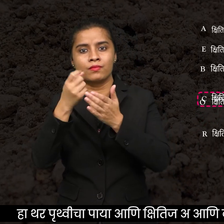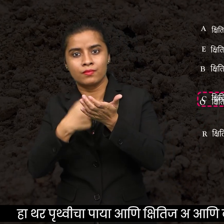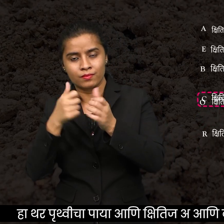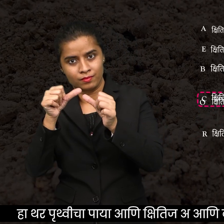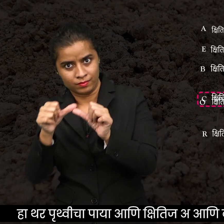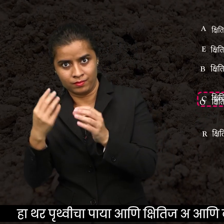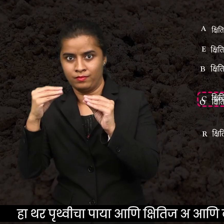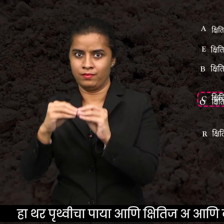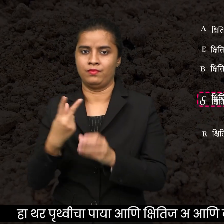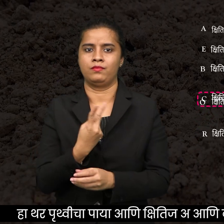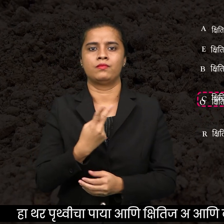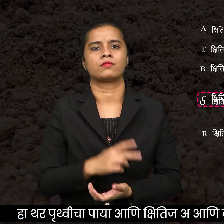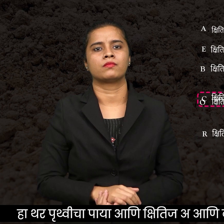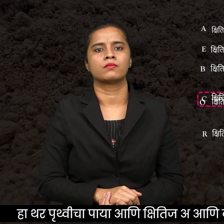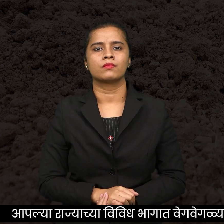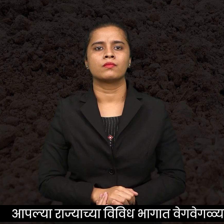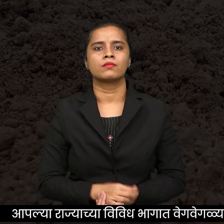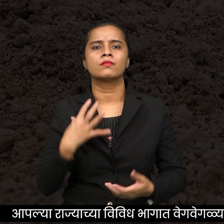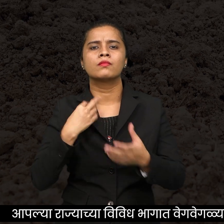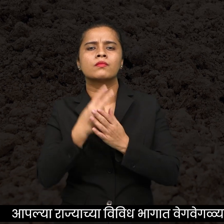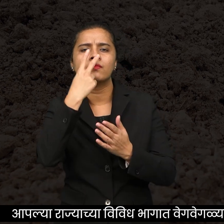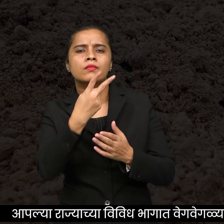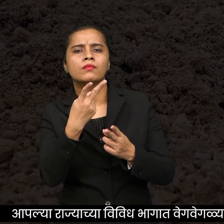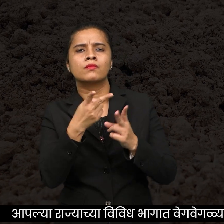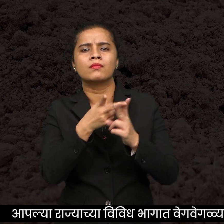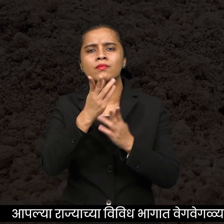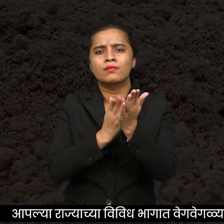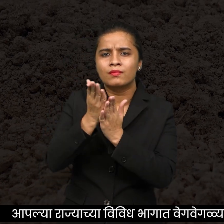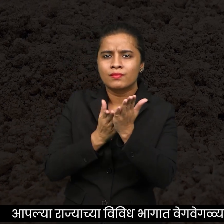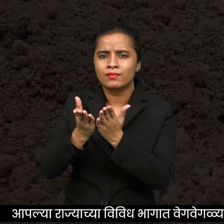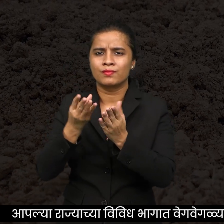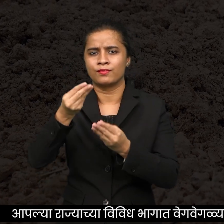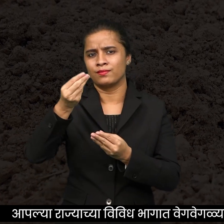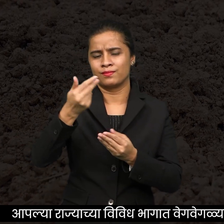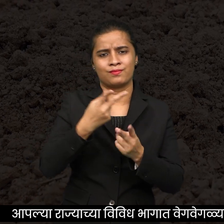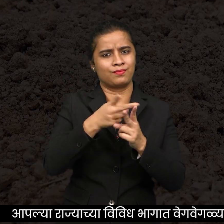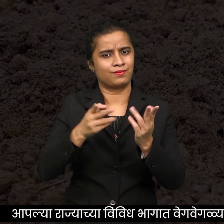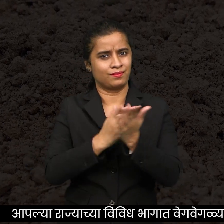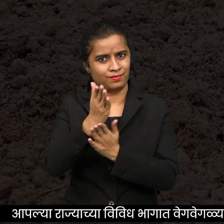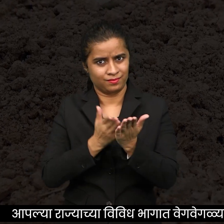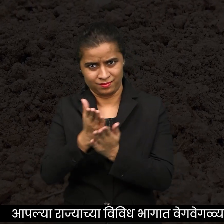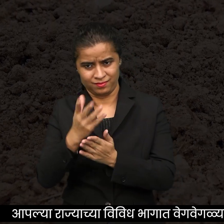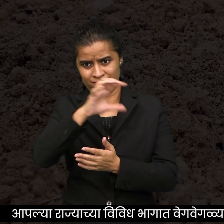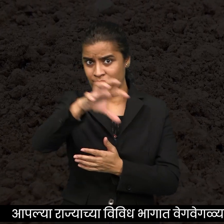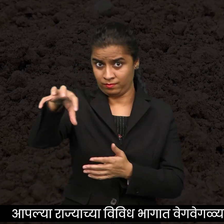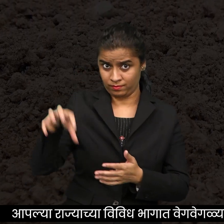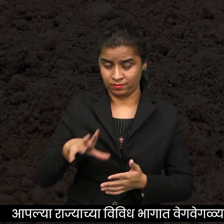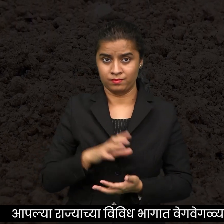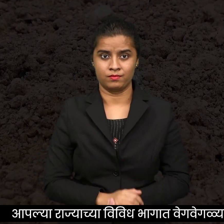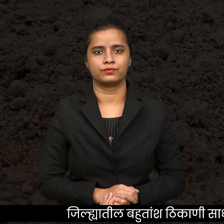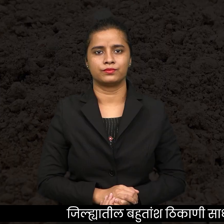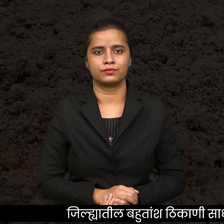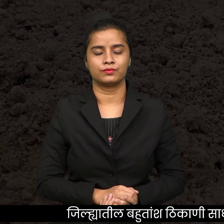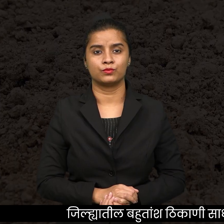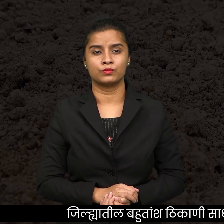क्षेत्राचे प्रतिनिधित्व करतो. आपल्या राज्याच्या विविध भागात वेगवेगळ्या प्रकारची माती आपल्याला पाहायला